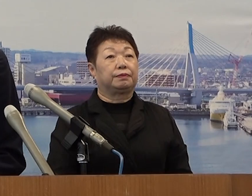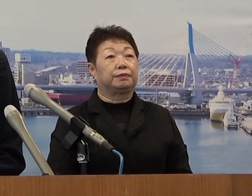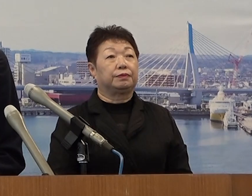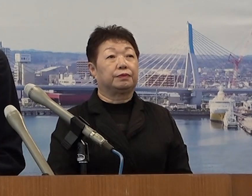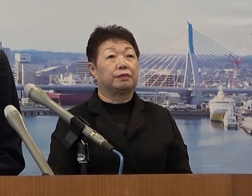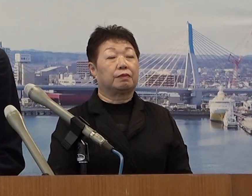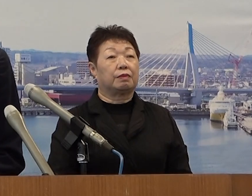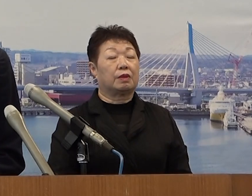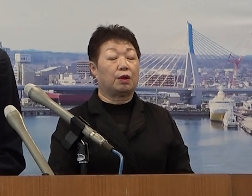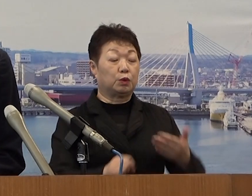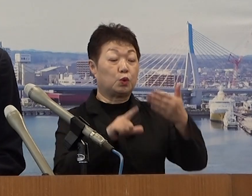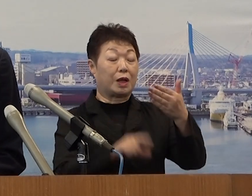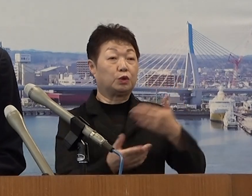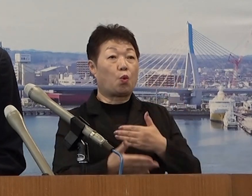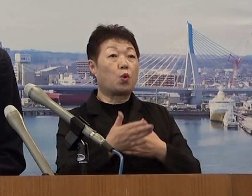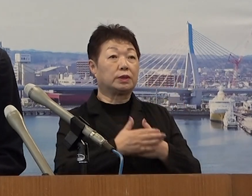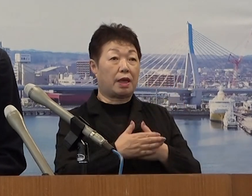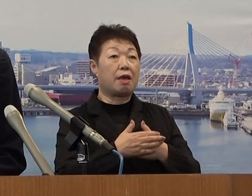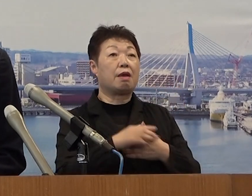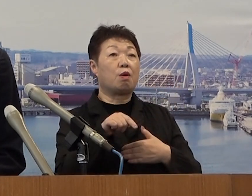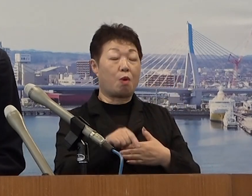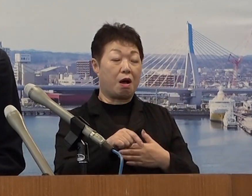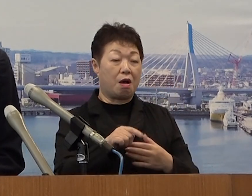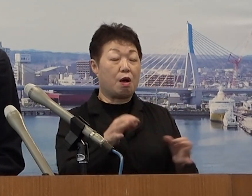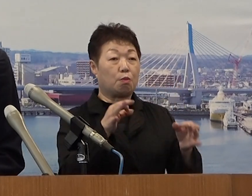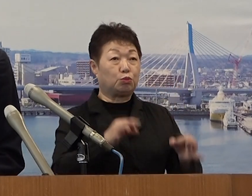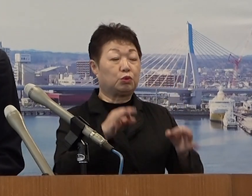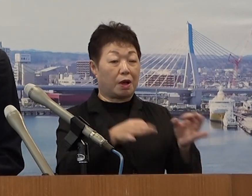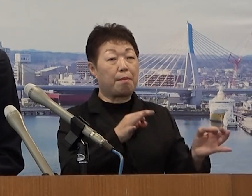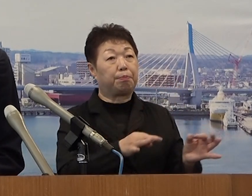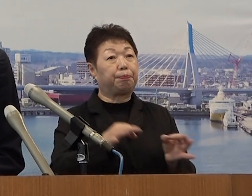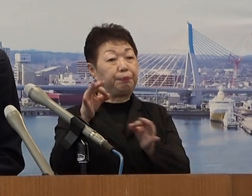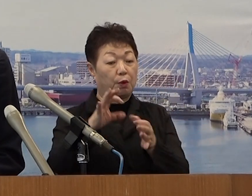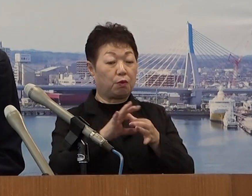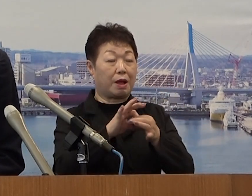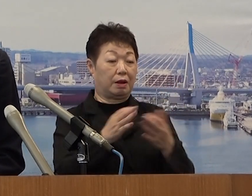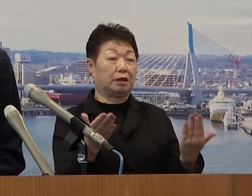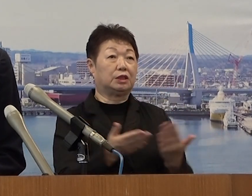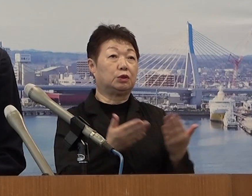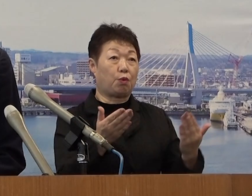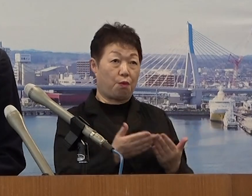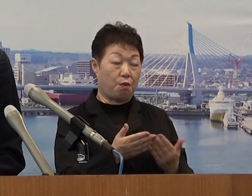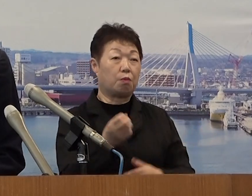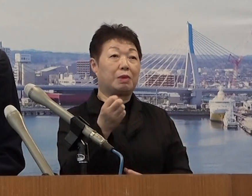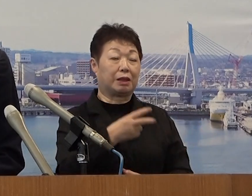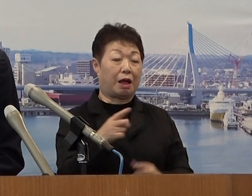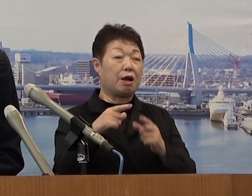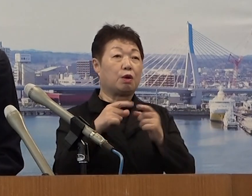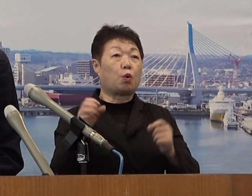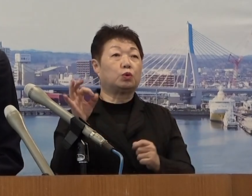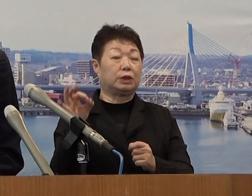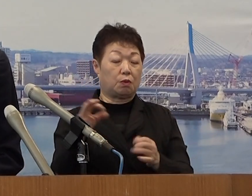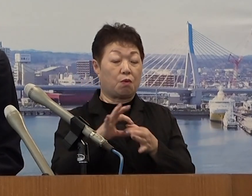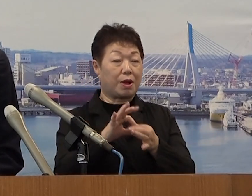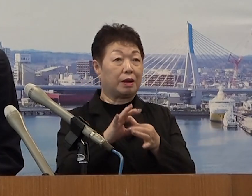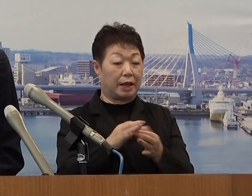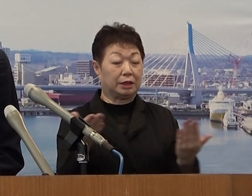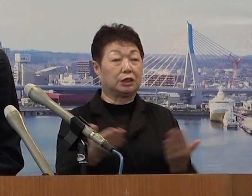今回の9月補正は物価高騰対策関連事業や国費関連事業